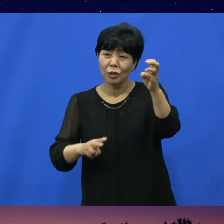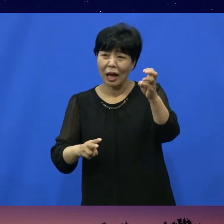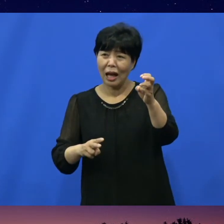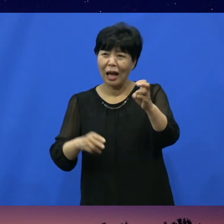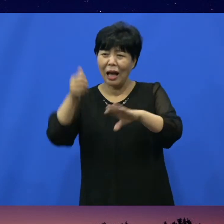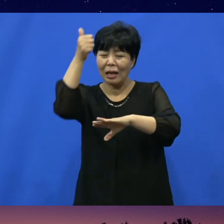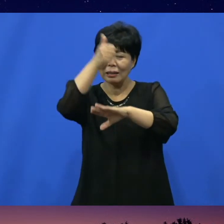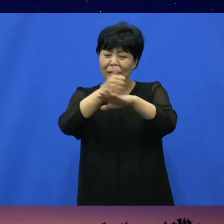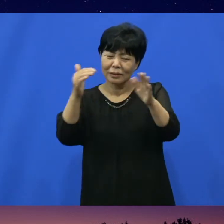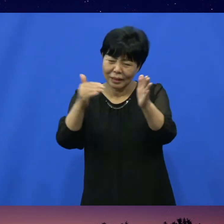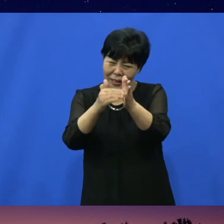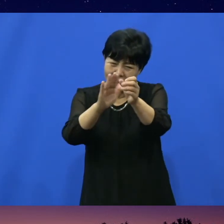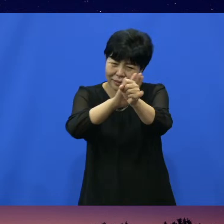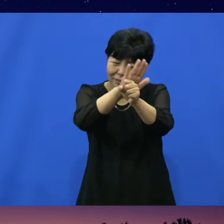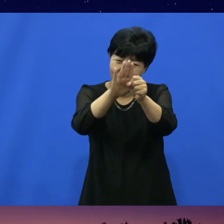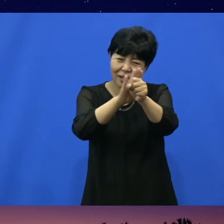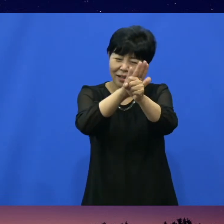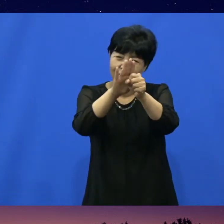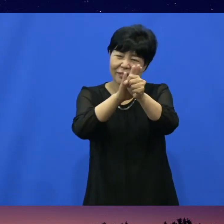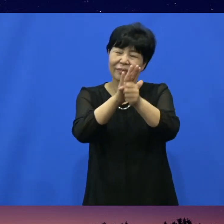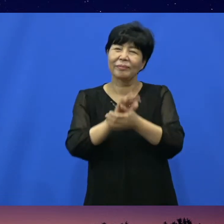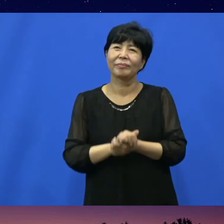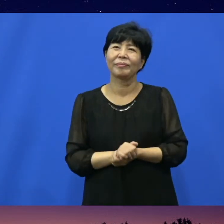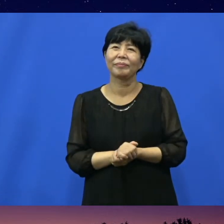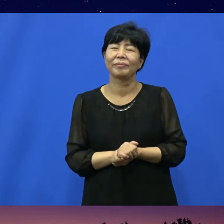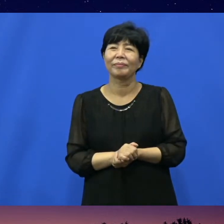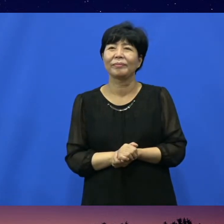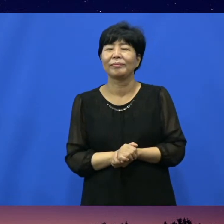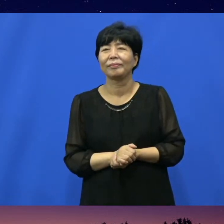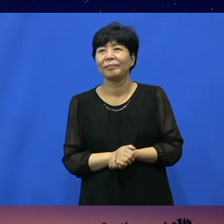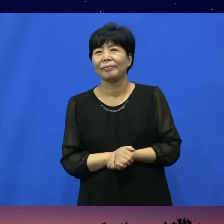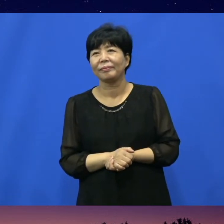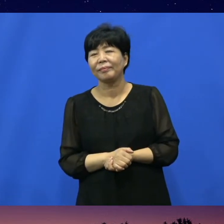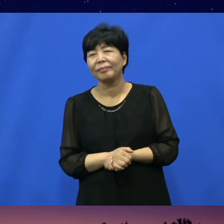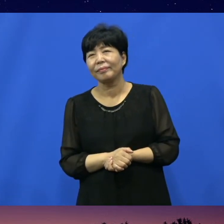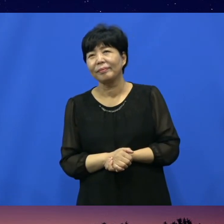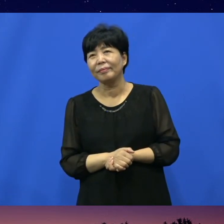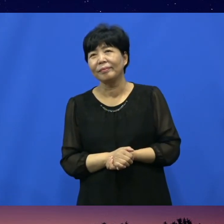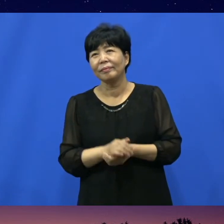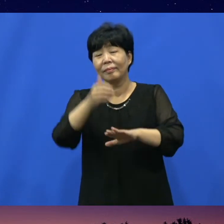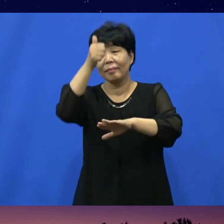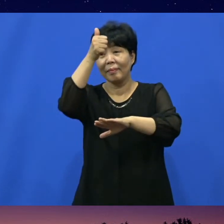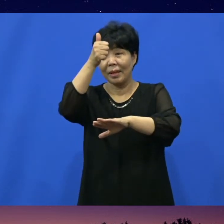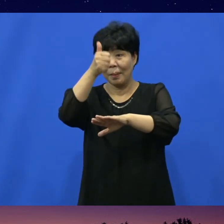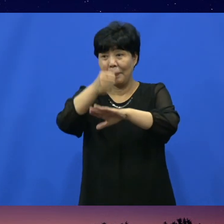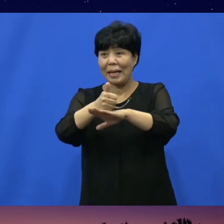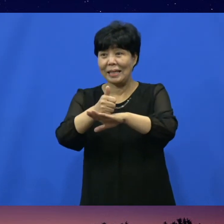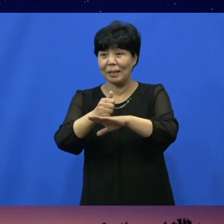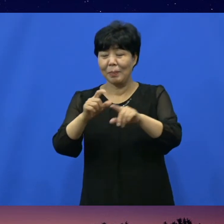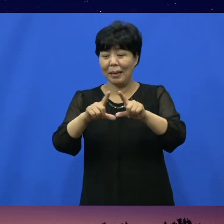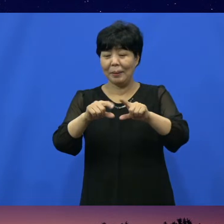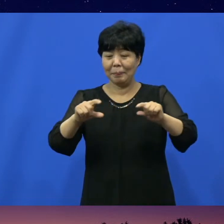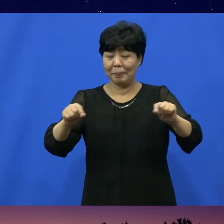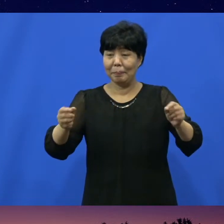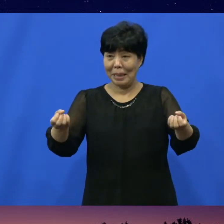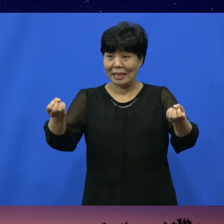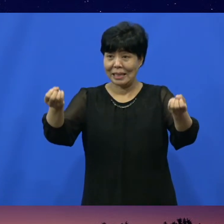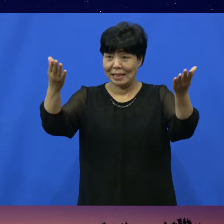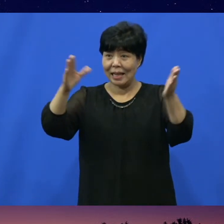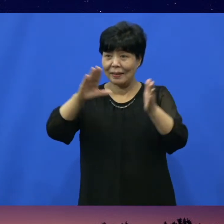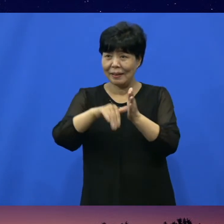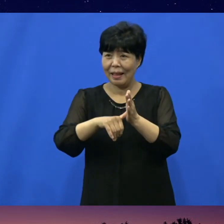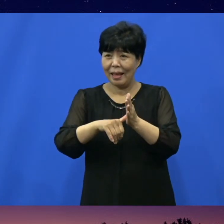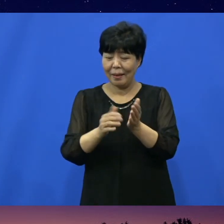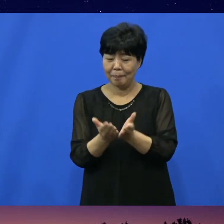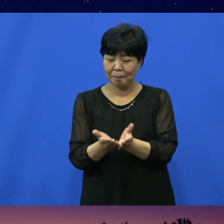사랑하신다, 제자들을. 그래서 어떤 학자는 그래요. 그 마지막 만찬 때 대야의 제자들의 발을